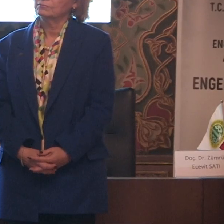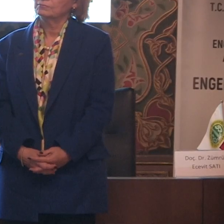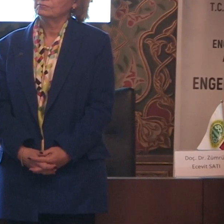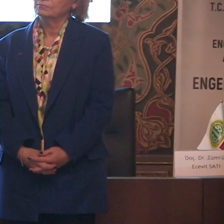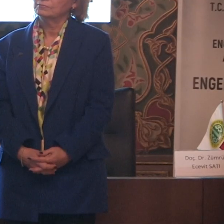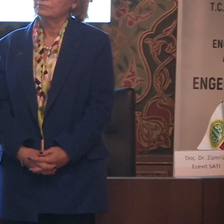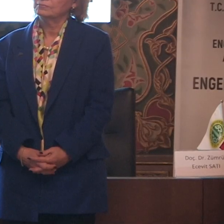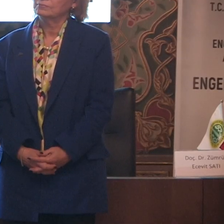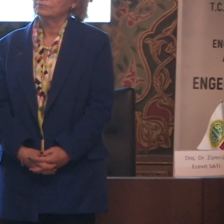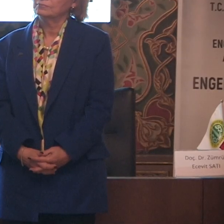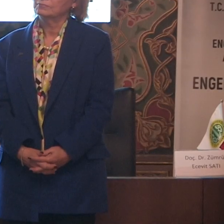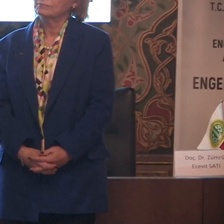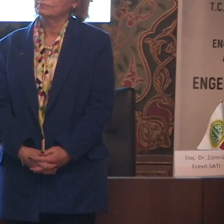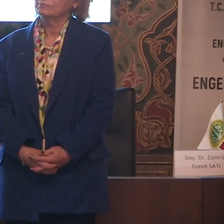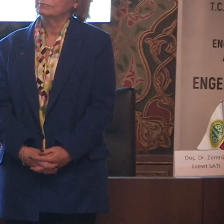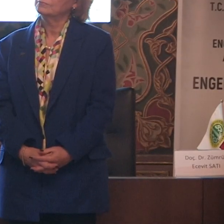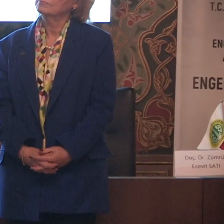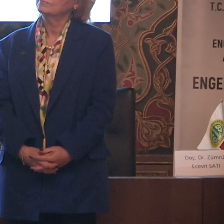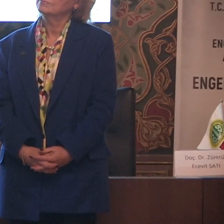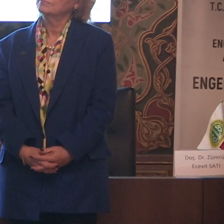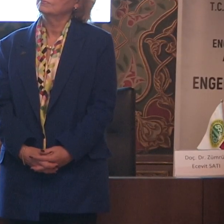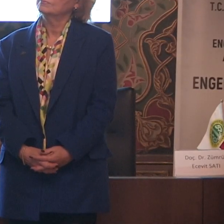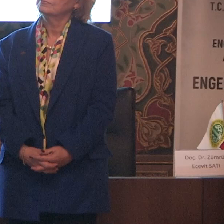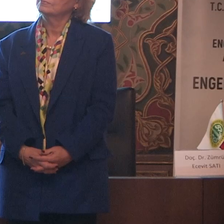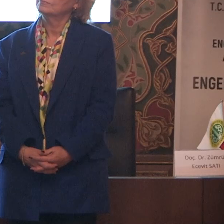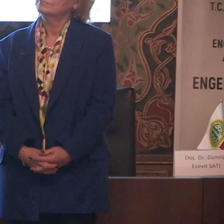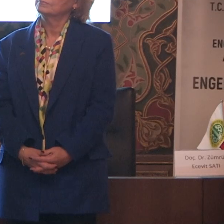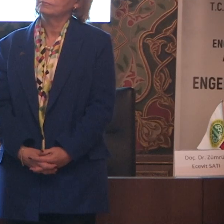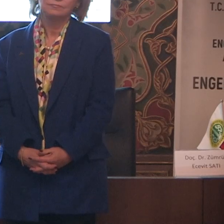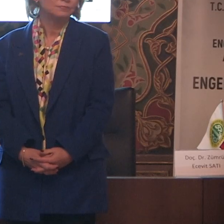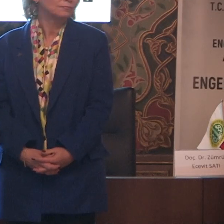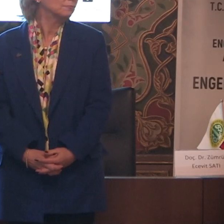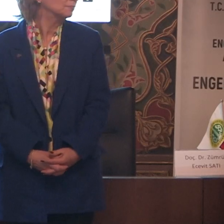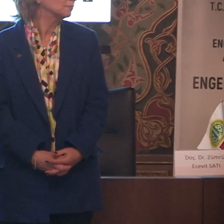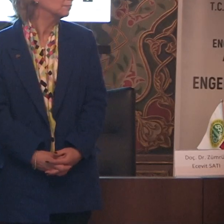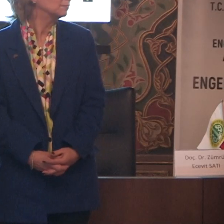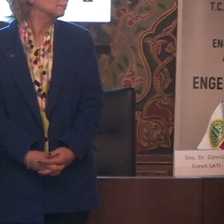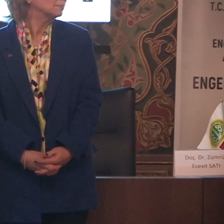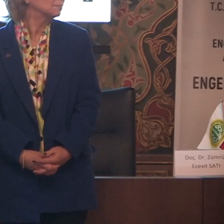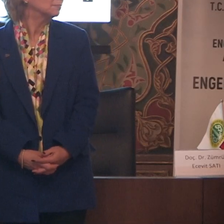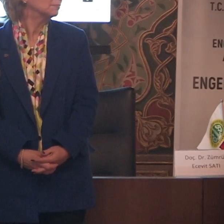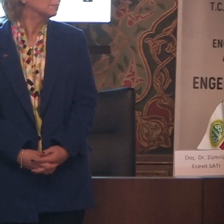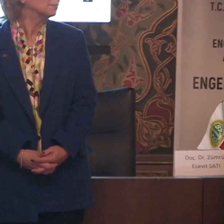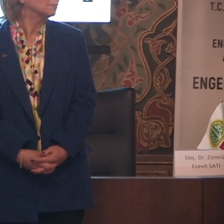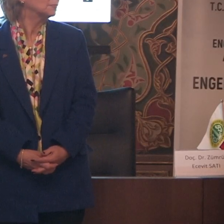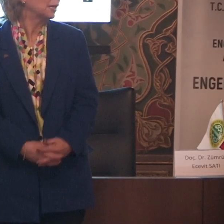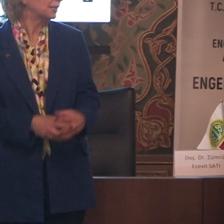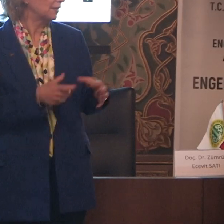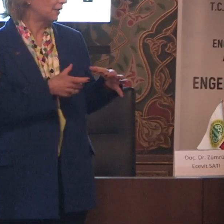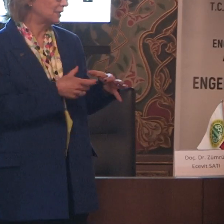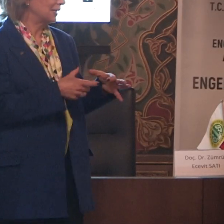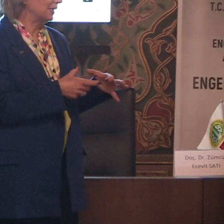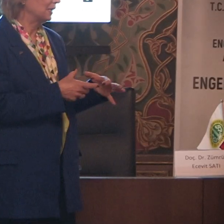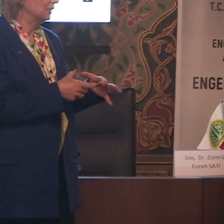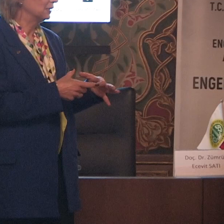yürürlüğe girecek bir yönetmelikti. Rektör hocamız da bahsetti. 2014 yılında biz ilk defa özel gereksinim öğrenciler için önergeyi